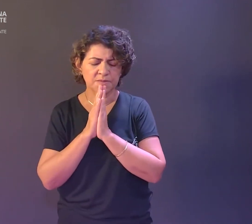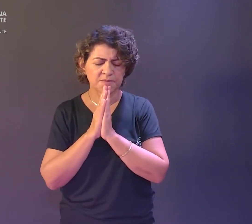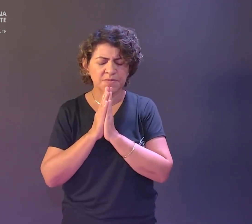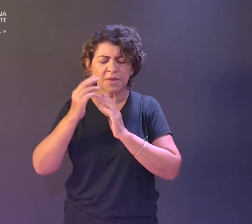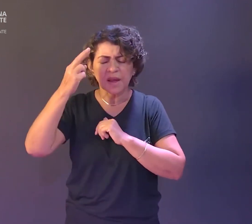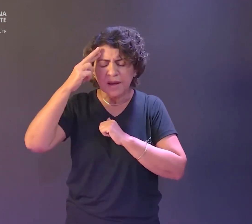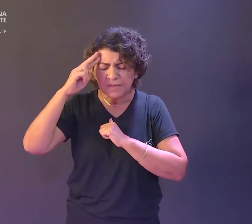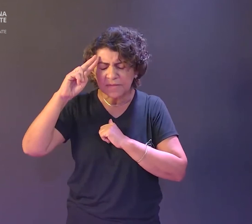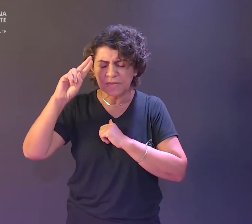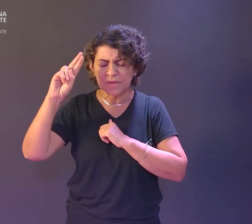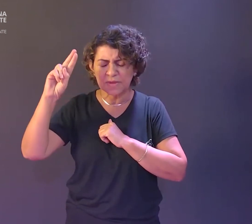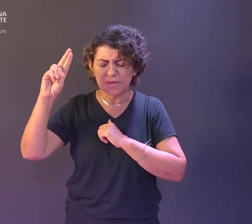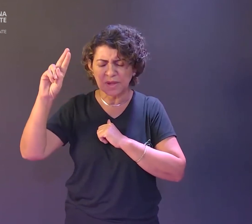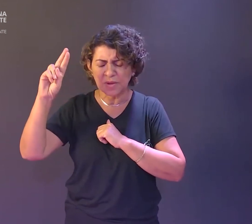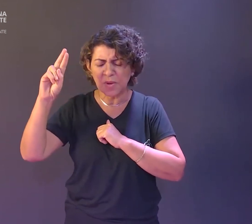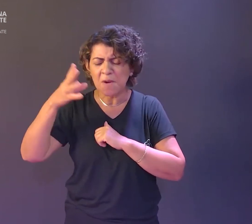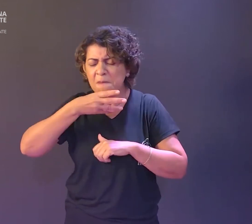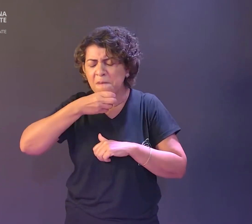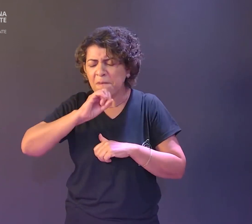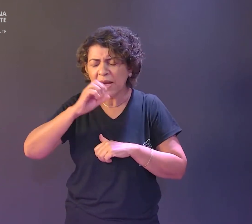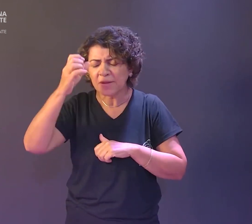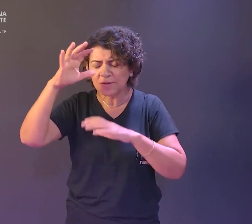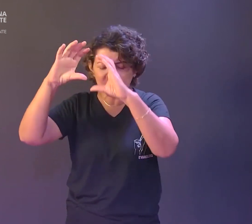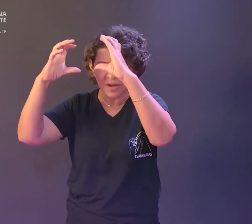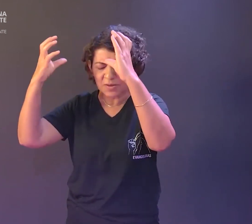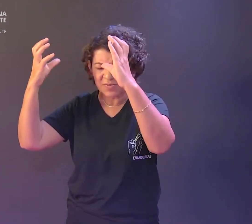Senhor, Deus Pai Celestial, eu